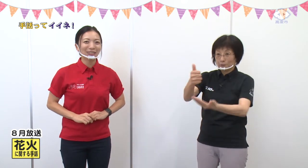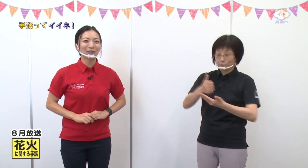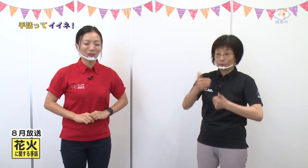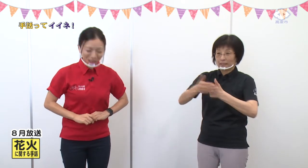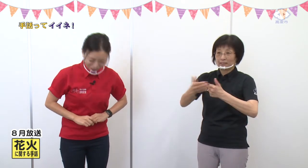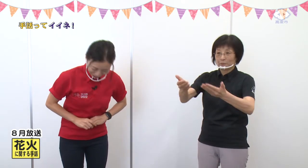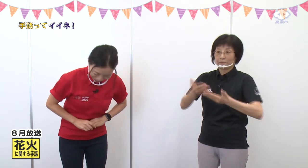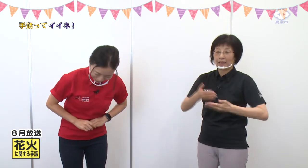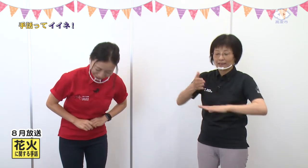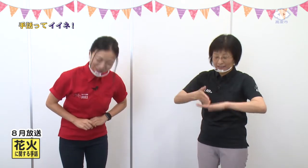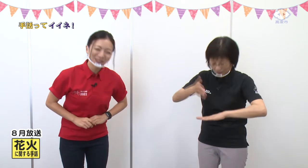がとうございました。